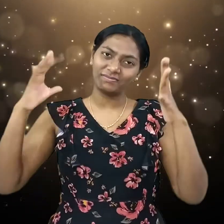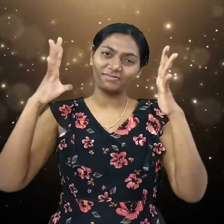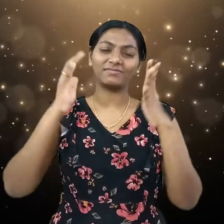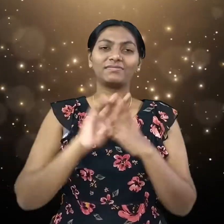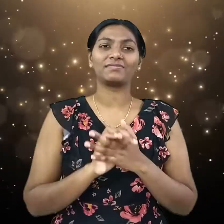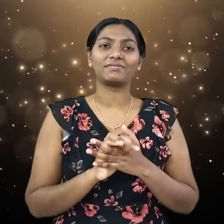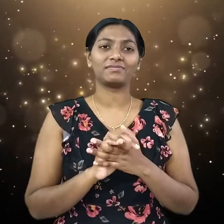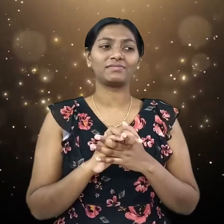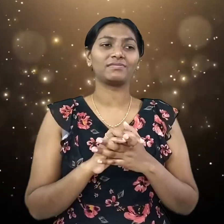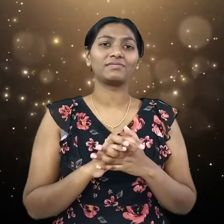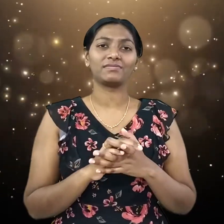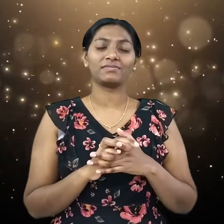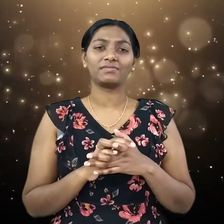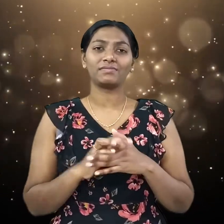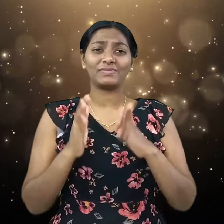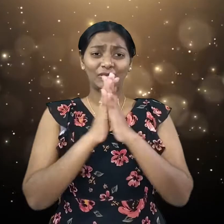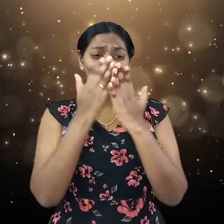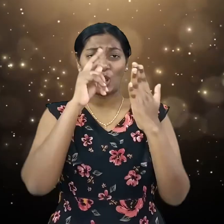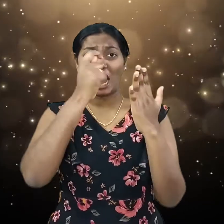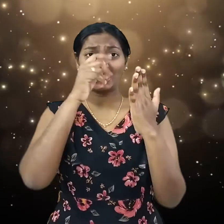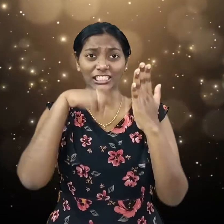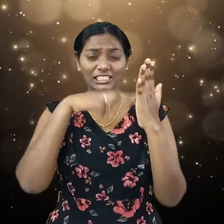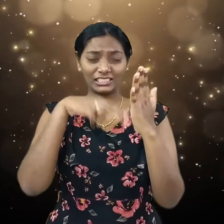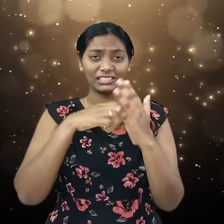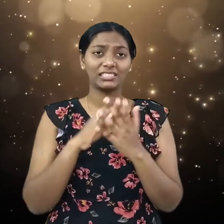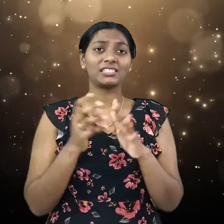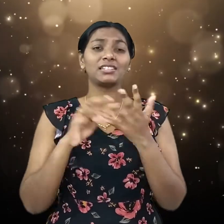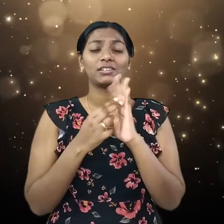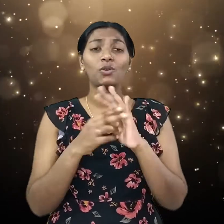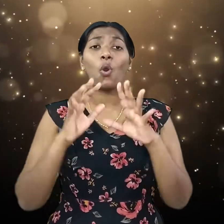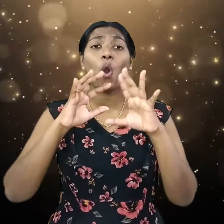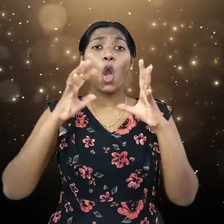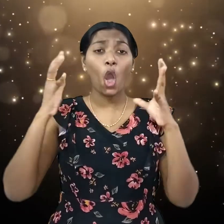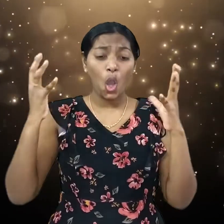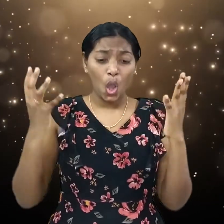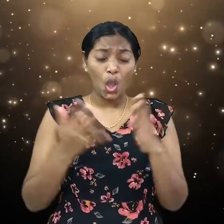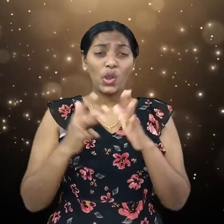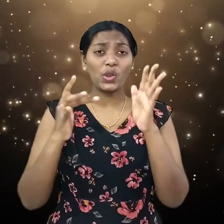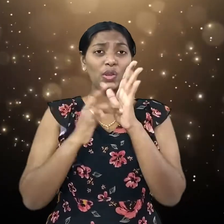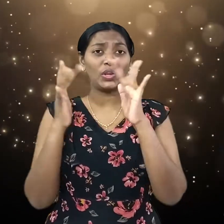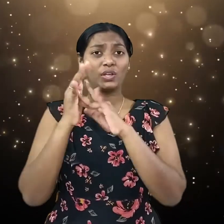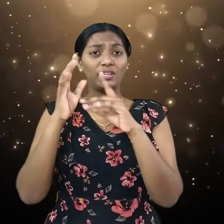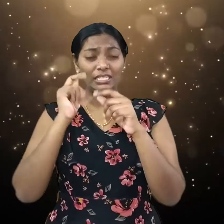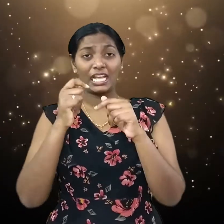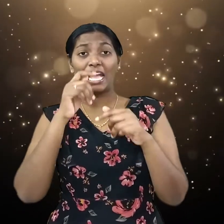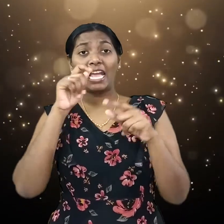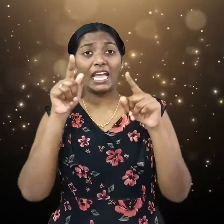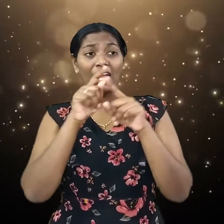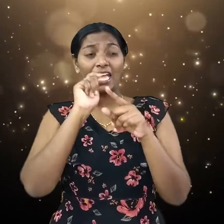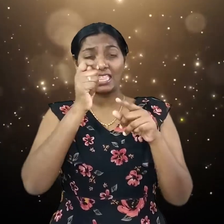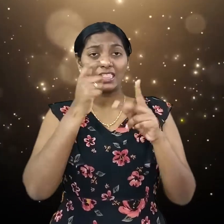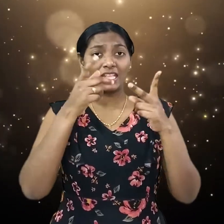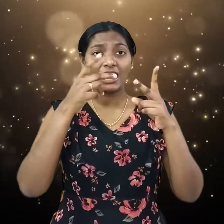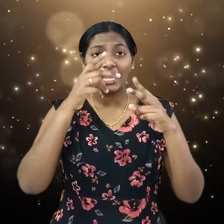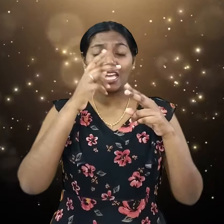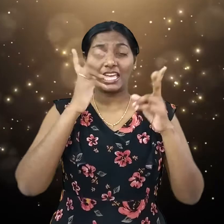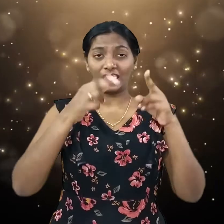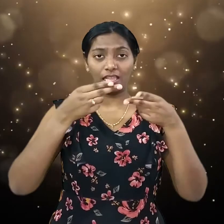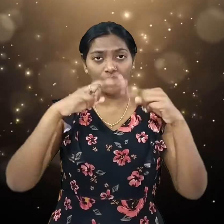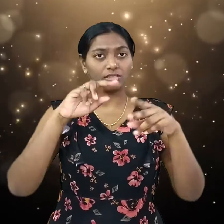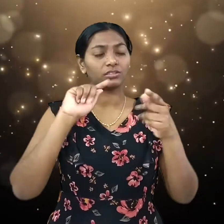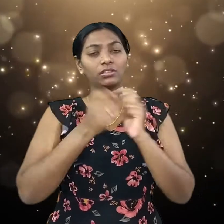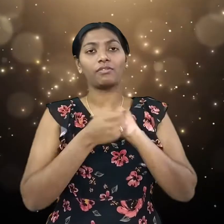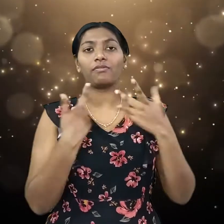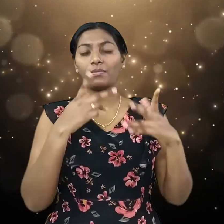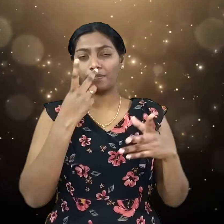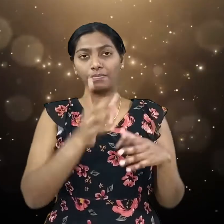ओ ग्लोरी, व्हिच फ्रॉम द बिगिनिंग ऑफ द वर्ल्ड हैज बीन हिड इन गॉड, हु क्रिएटेड ऑल थिंग्स बाय जीसस क्राइस्ट। हिंदी में उन्होंने वो निकाल दिया, पता